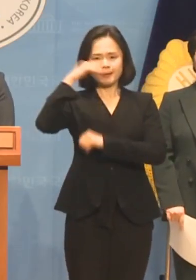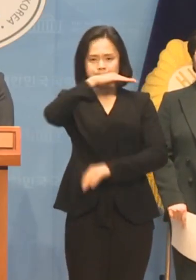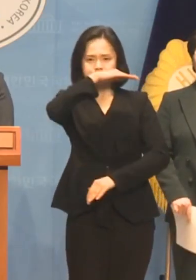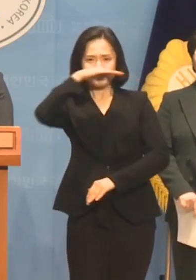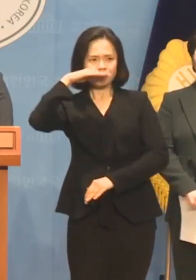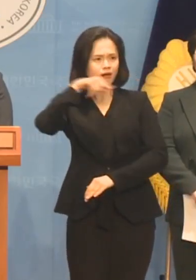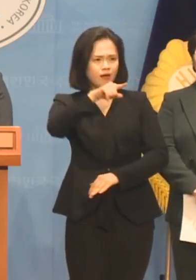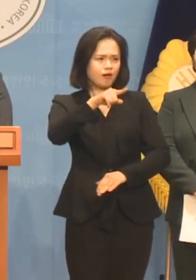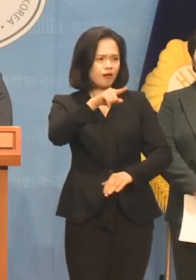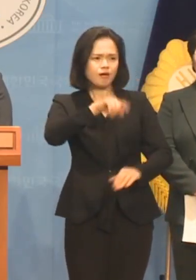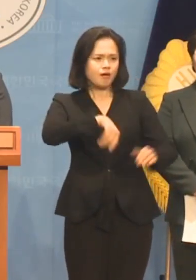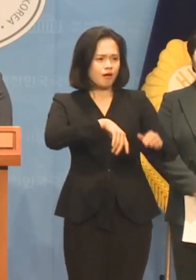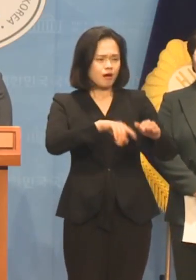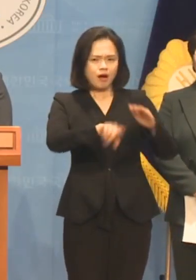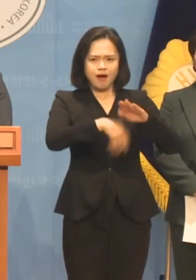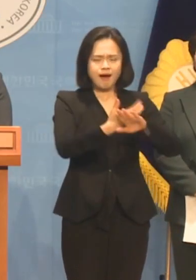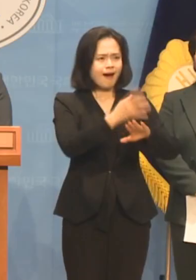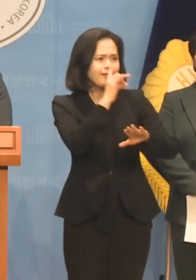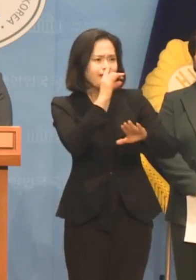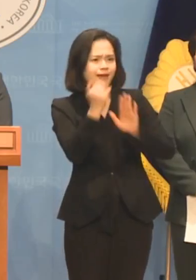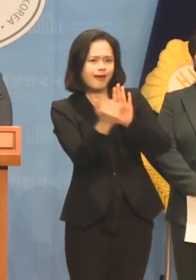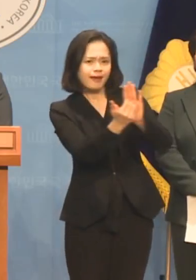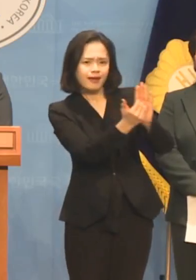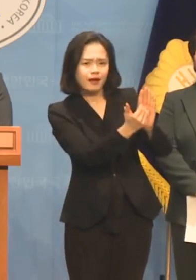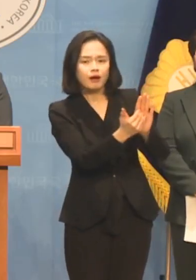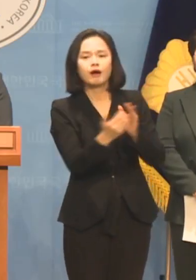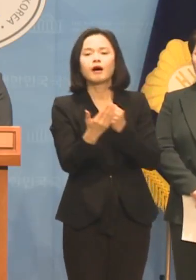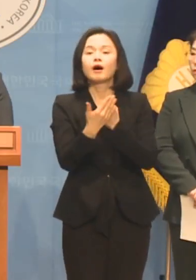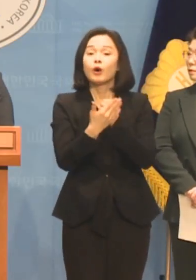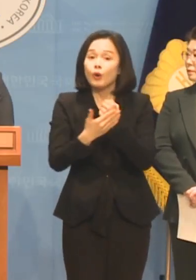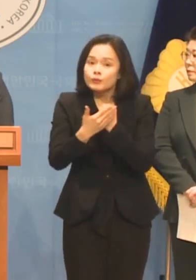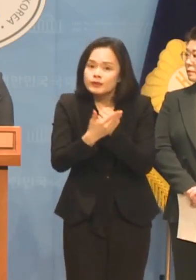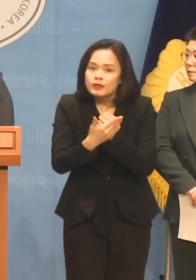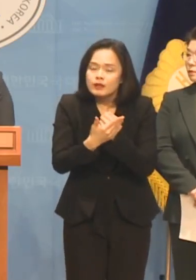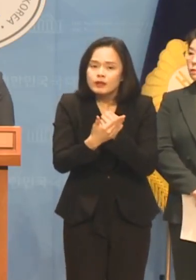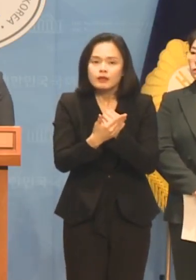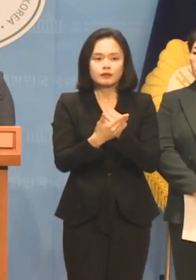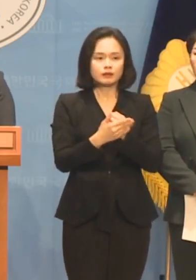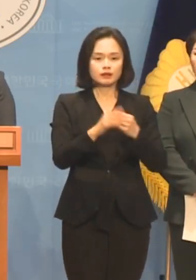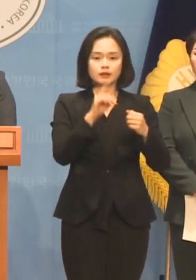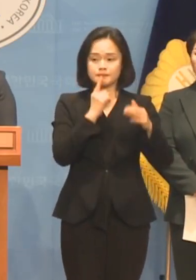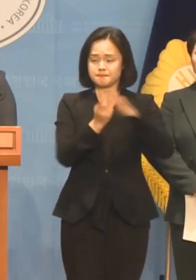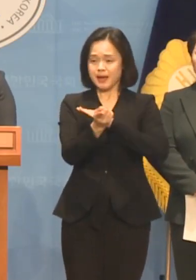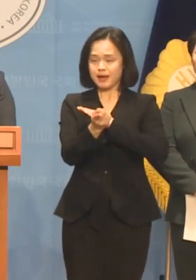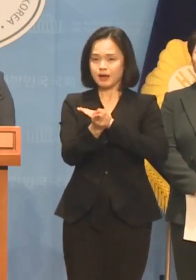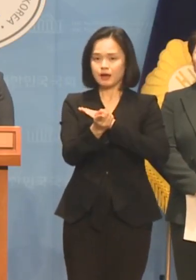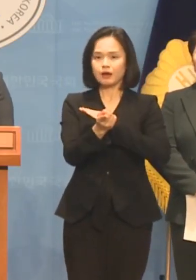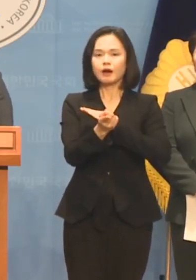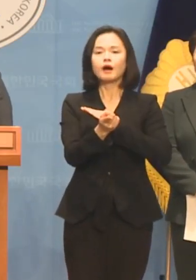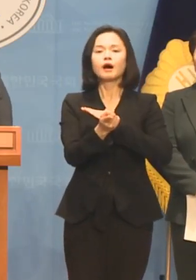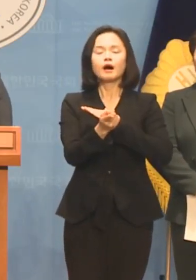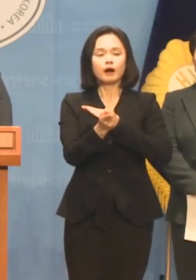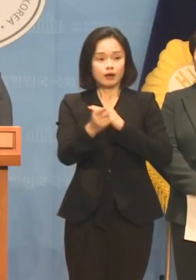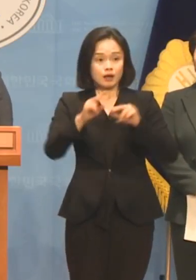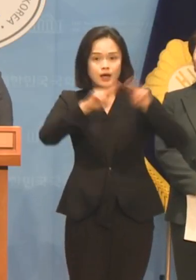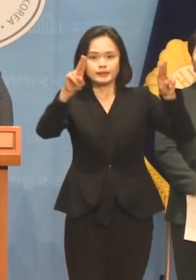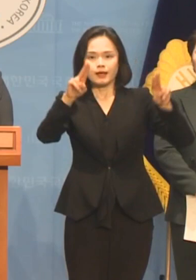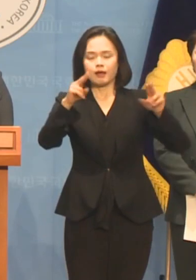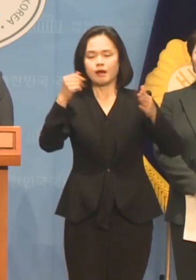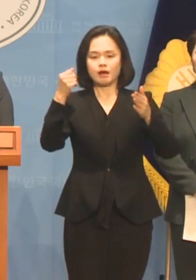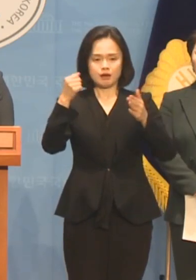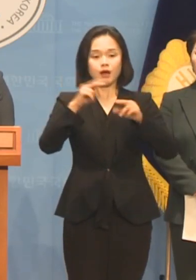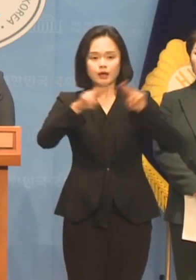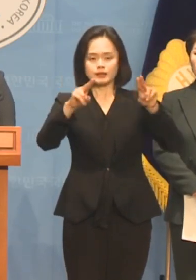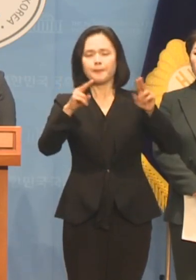계엄은 2시간 40분 만에 국회에서 해제되었습니다. 그러나 여전히 내란의 여파는 아직도